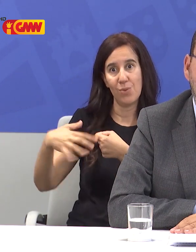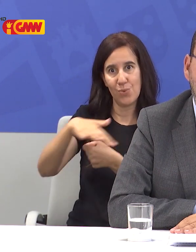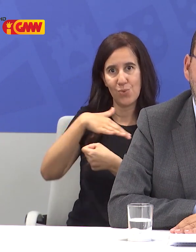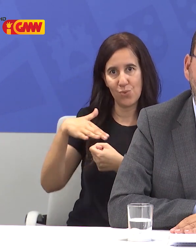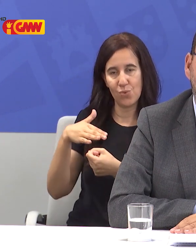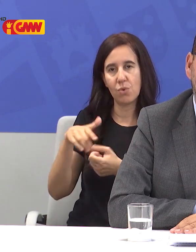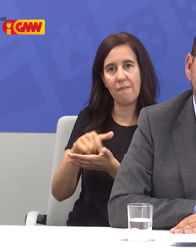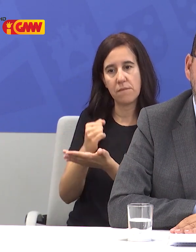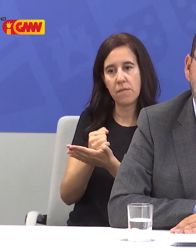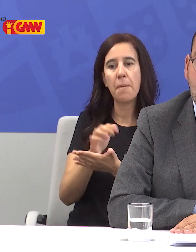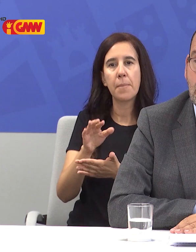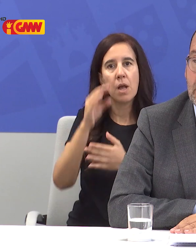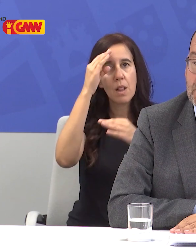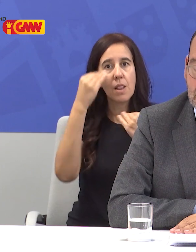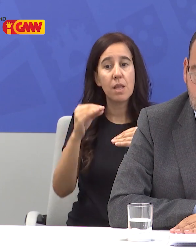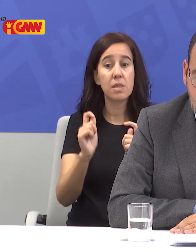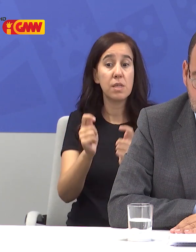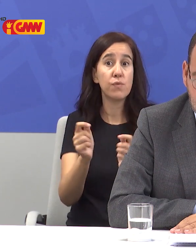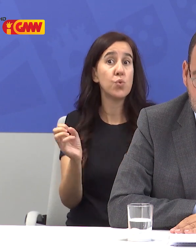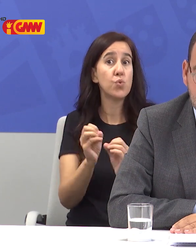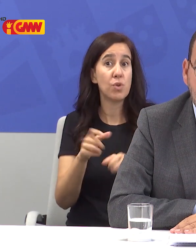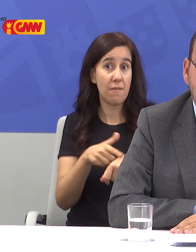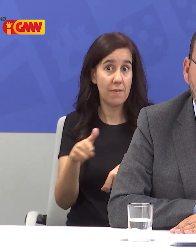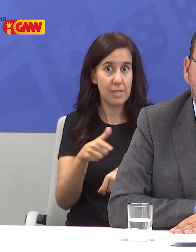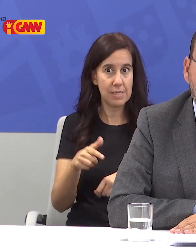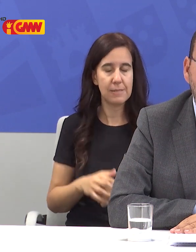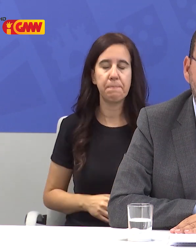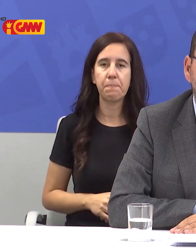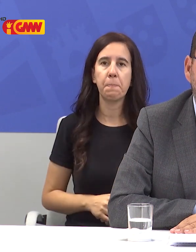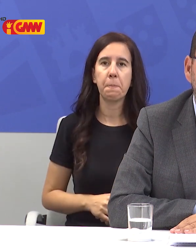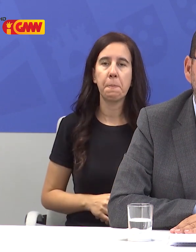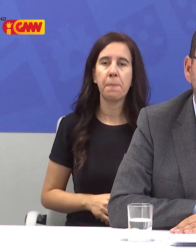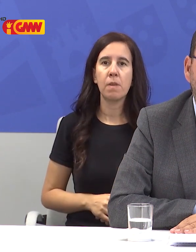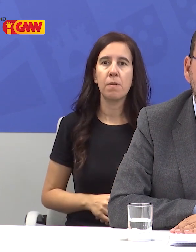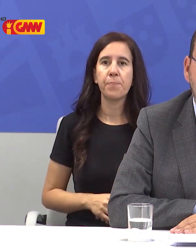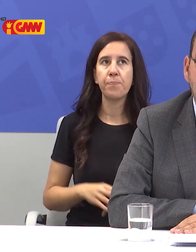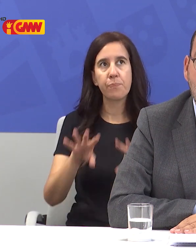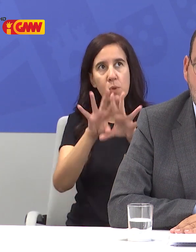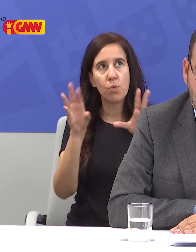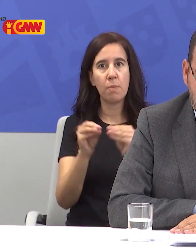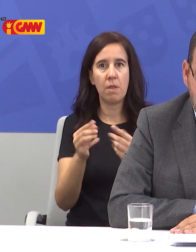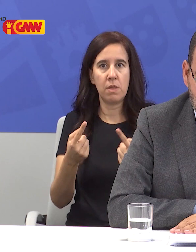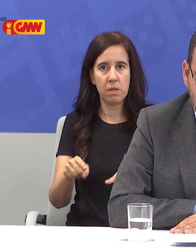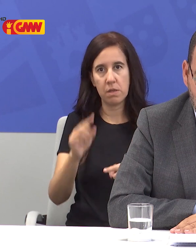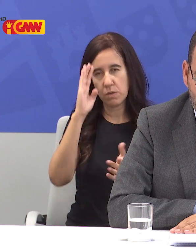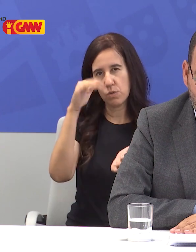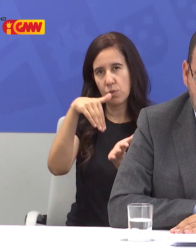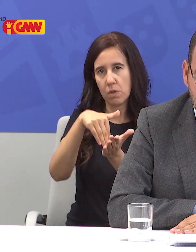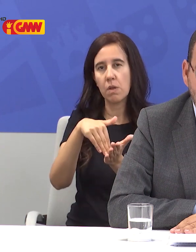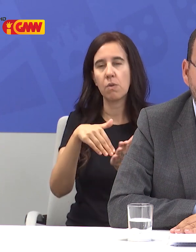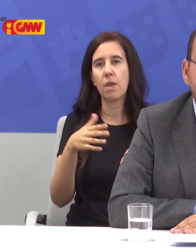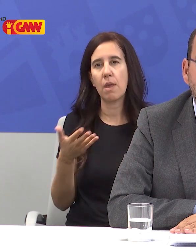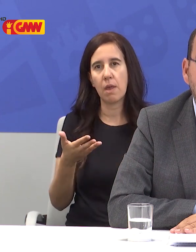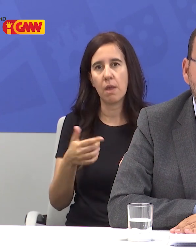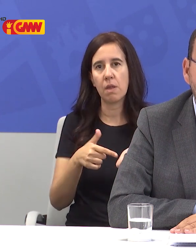sem componente letiva atribuída nesta fase. O resultado global que temos é um